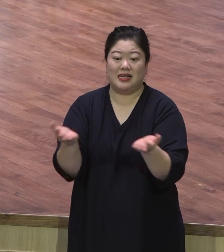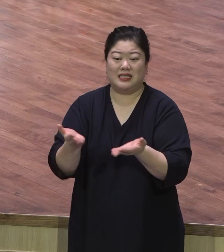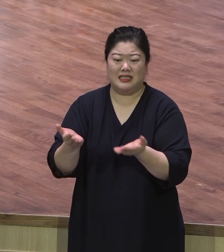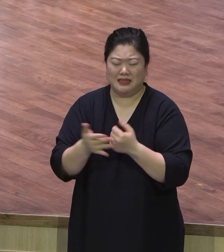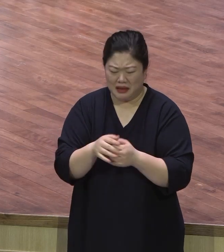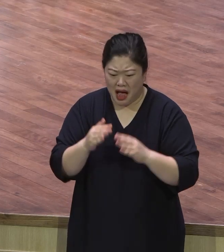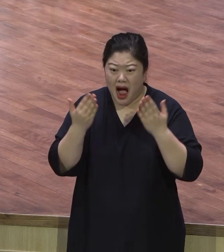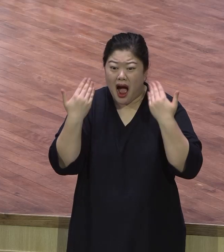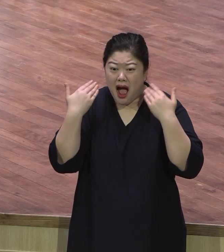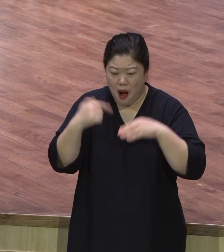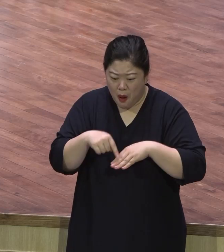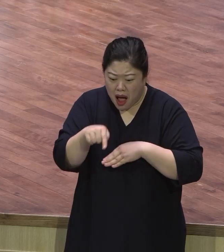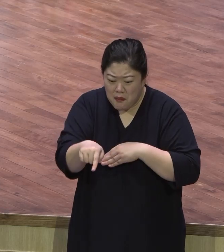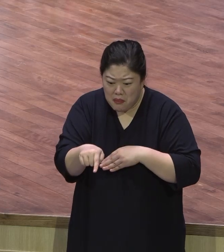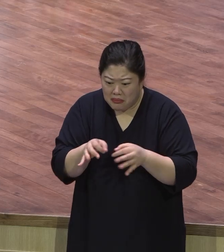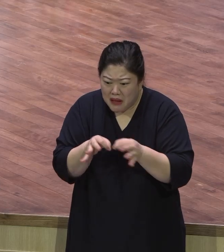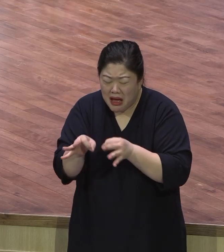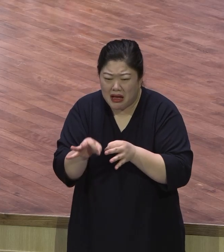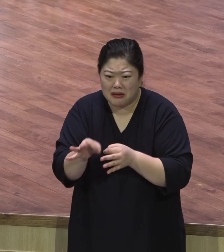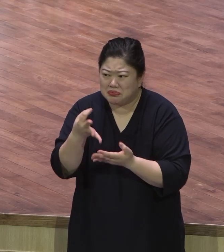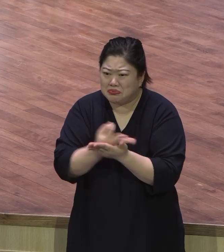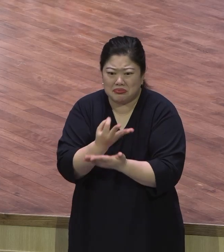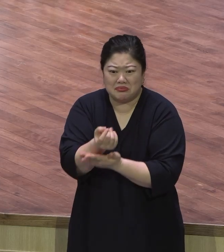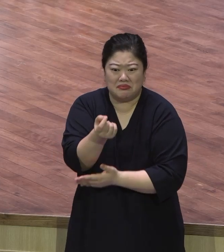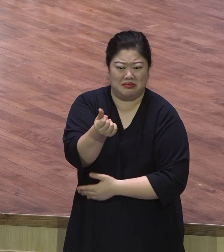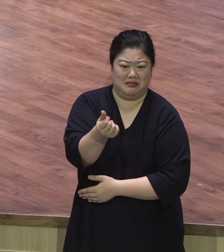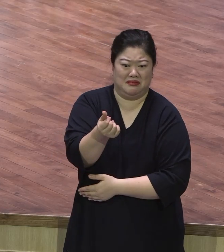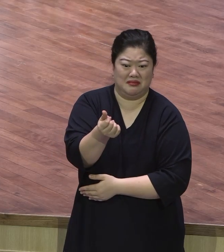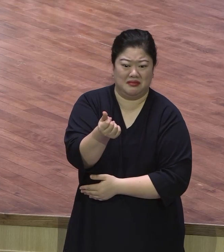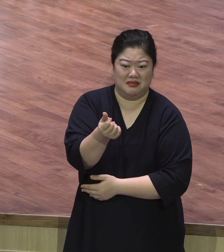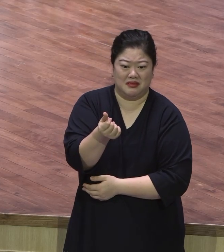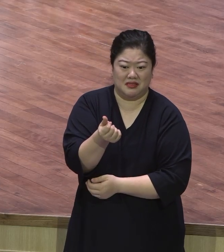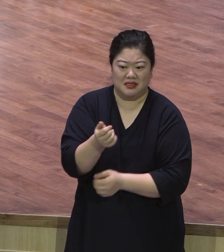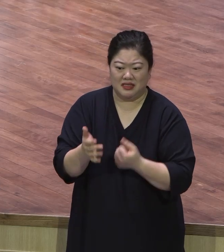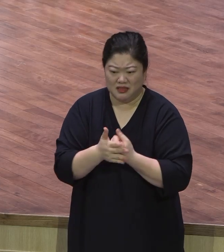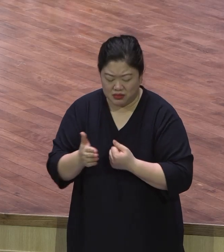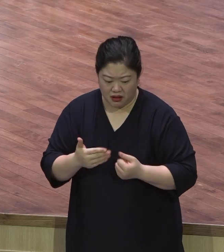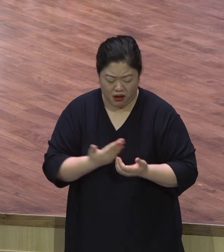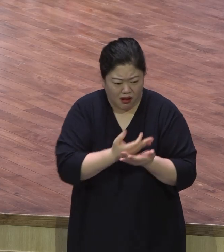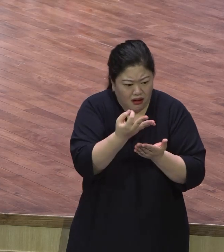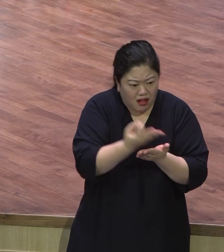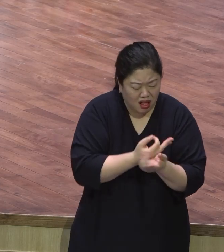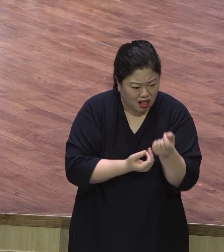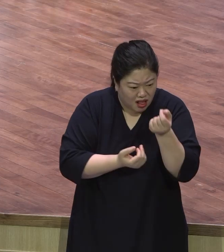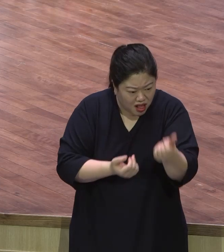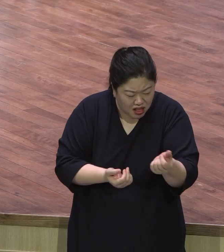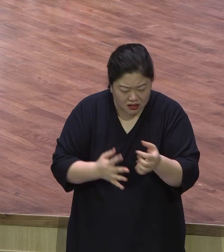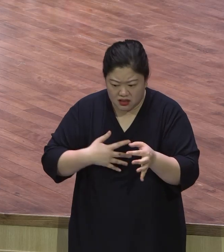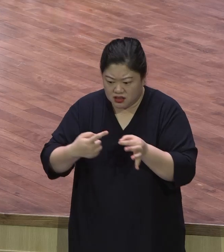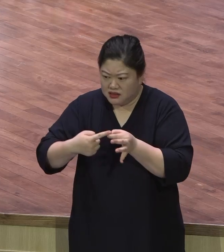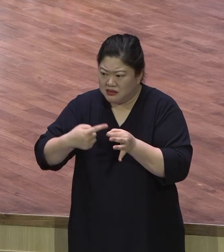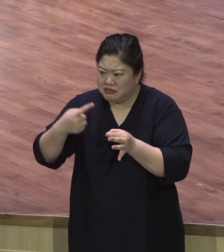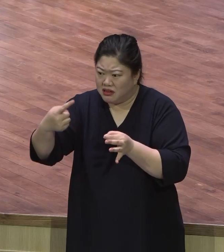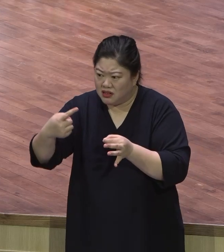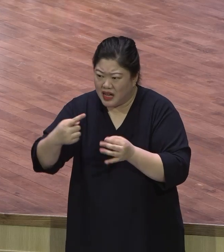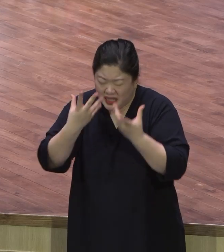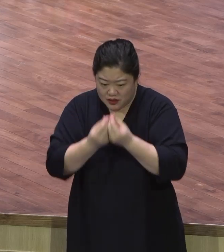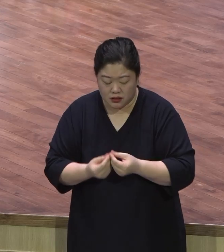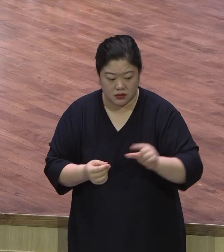어렵습니까 너무 가능해요 그러니까 뭐 11조를 드릴 수가 없는 거예요 너무